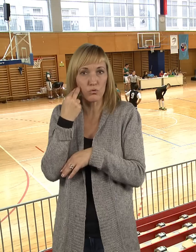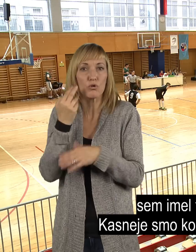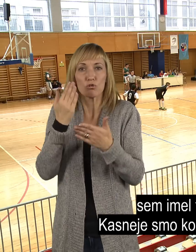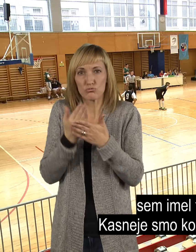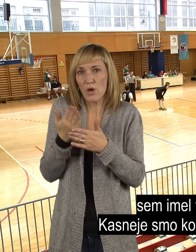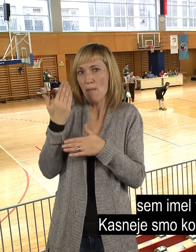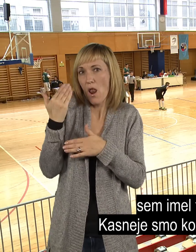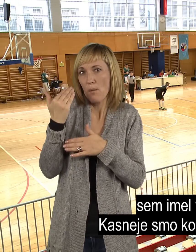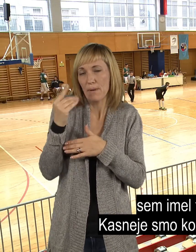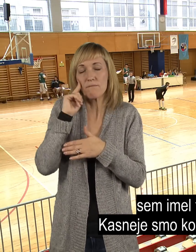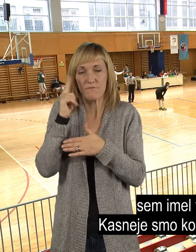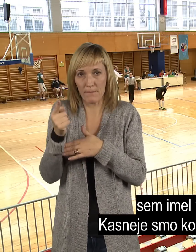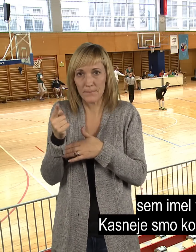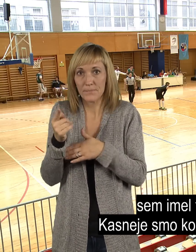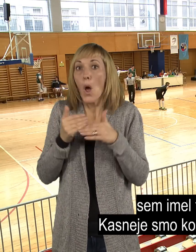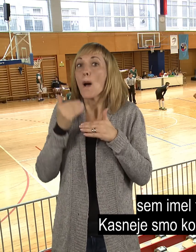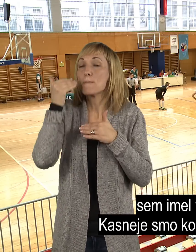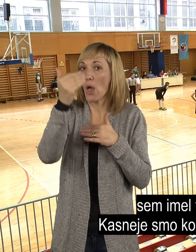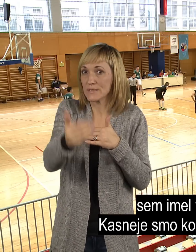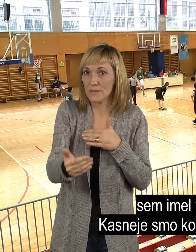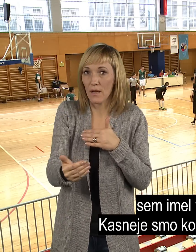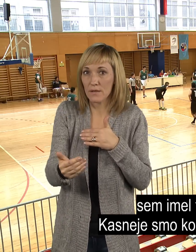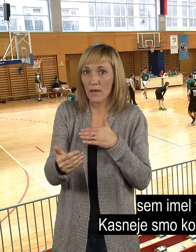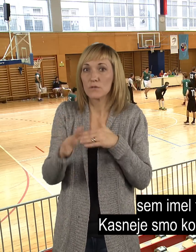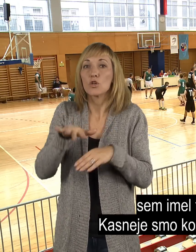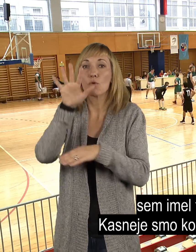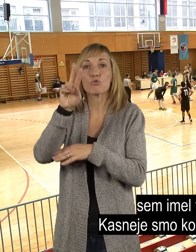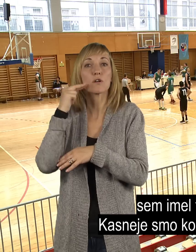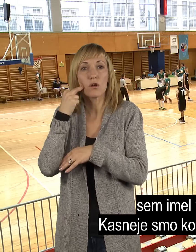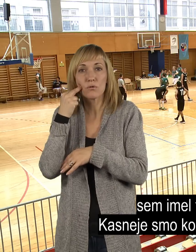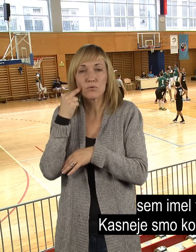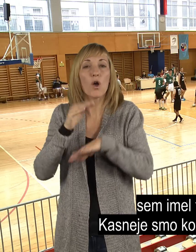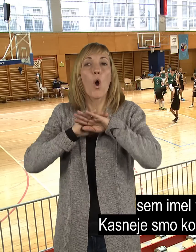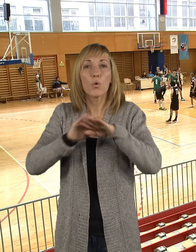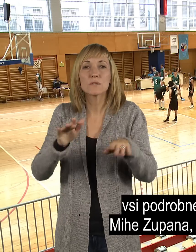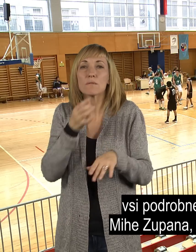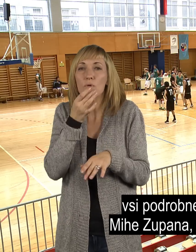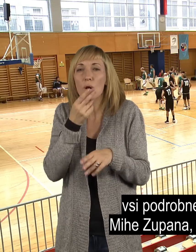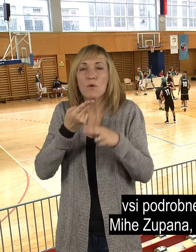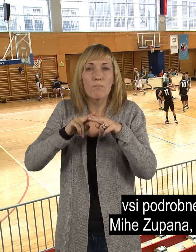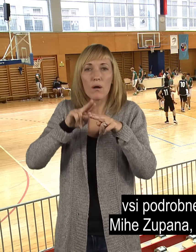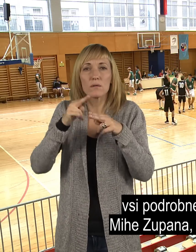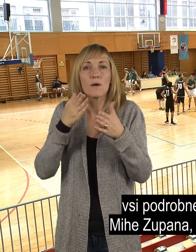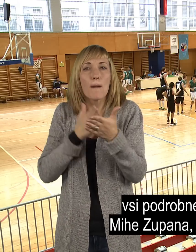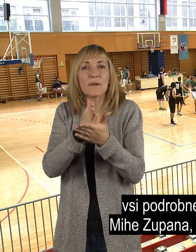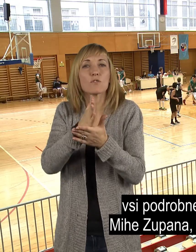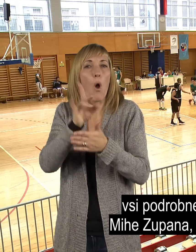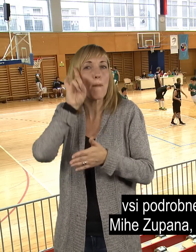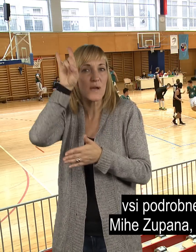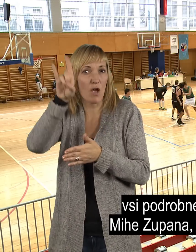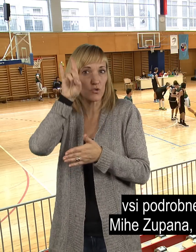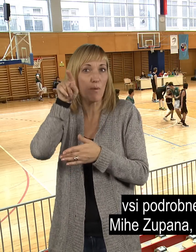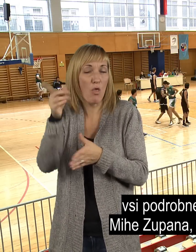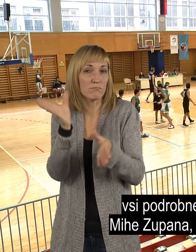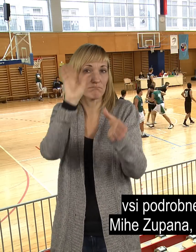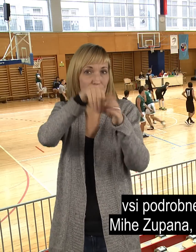gluhih sem imel torej iz tega časa. Kasneje smo košarko gluhi pravzaprav vsi podrobneje spoznavali preko Mihe Zupana,